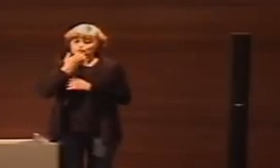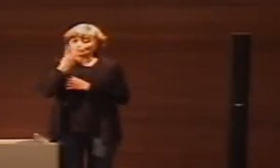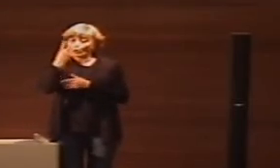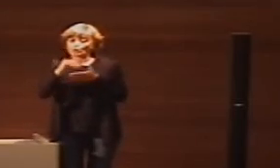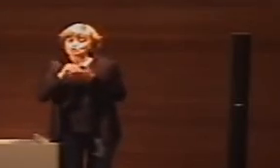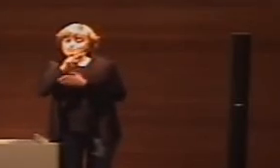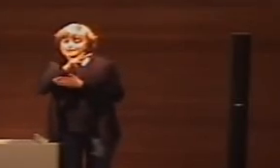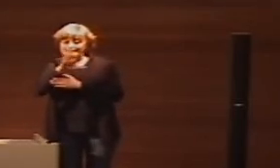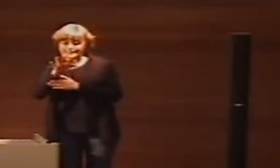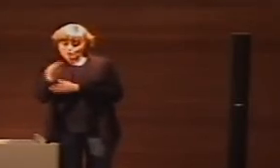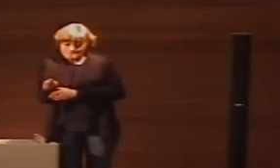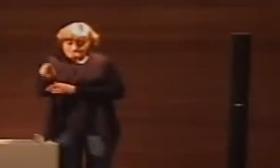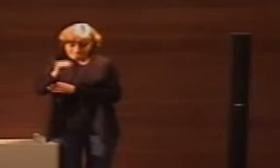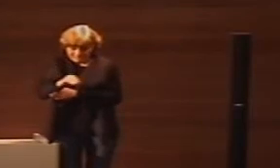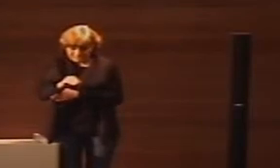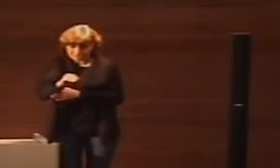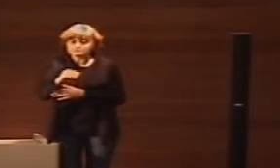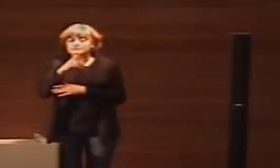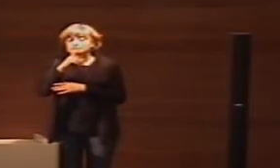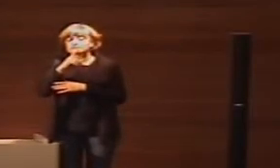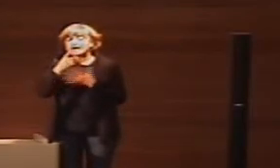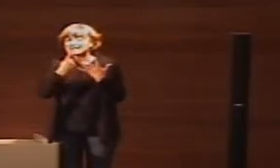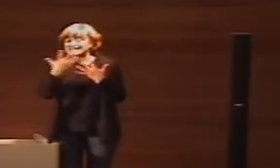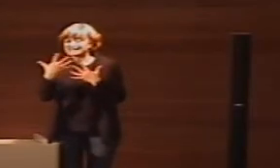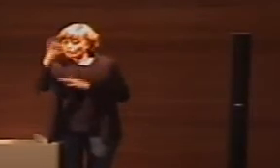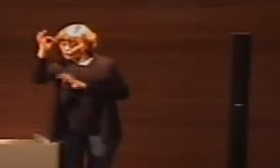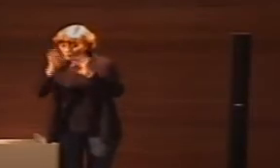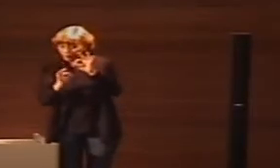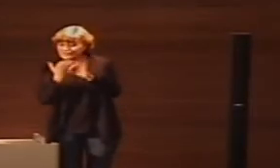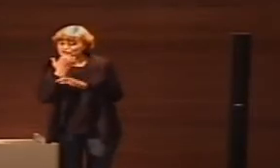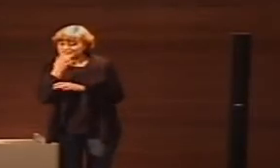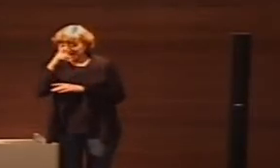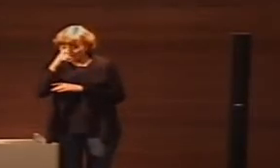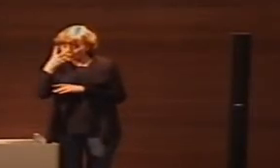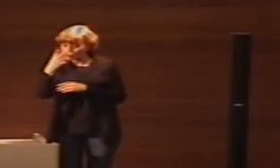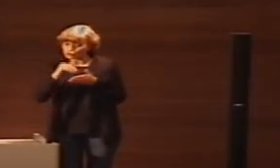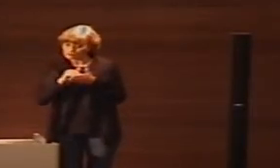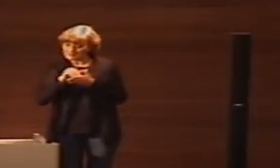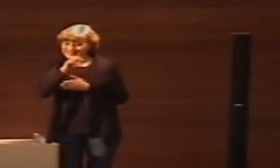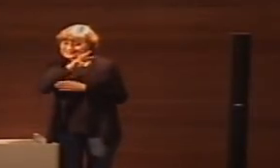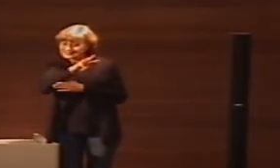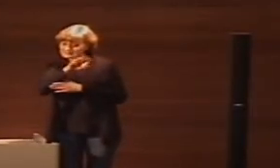60 para 2030 y 65 para 2035. Por tanto,